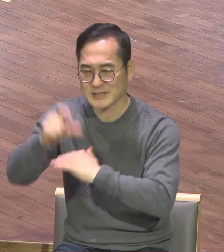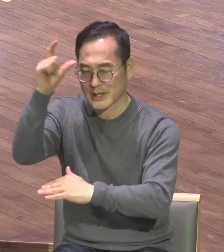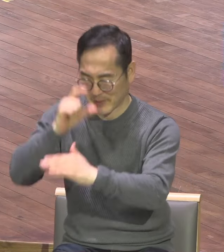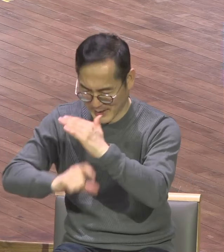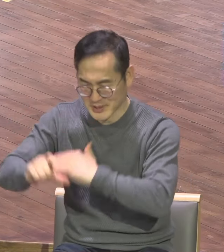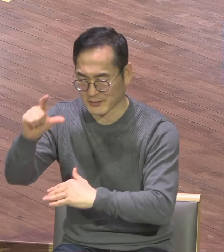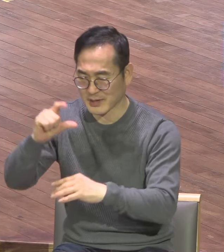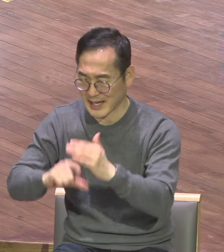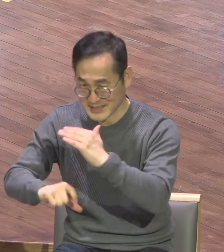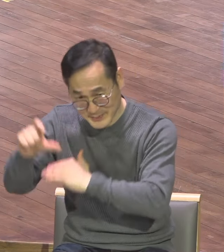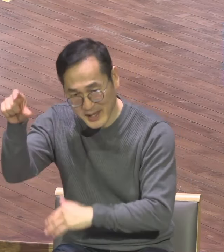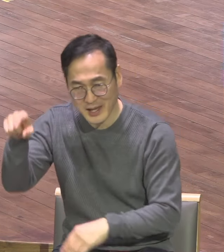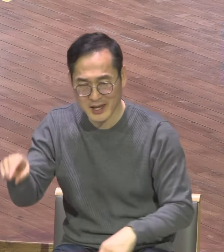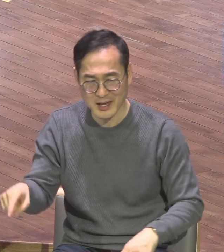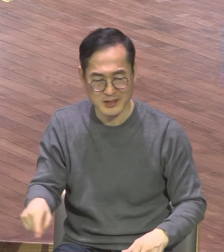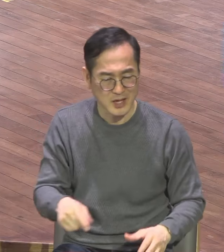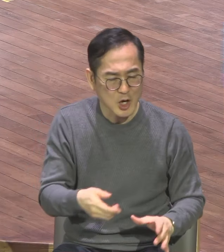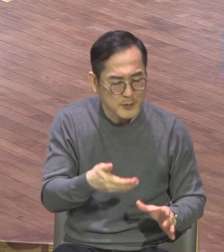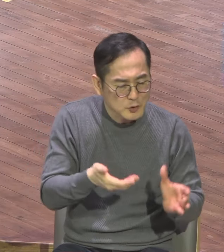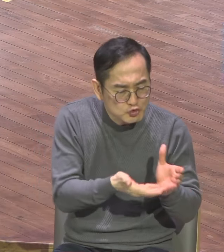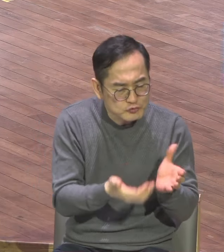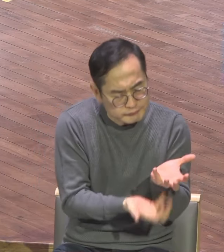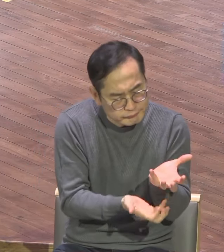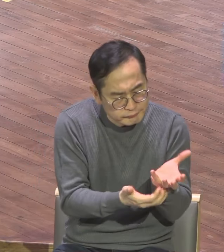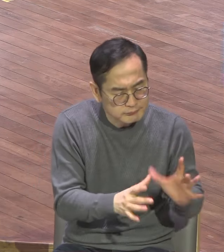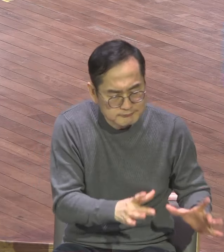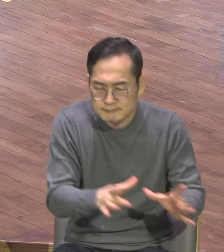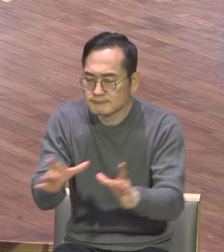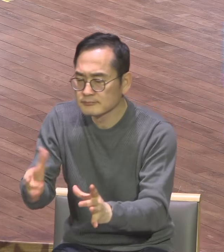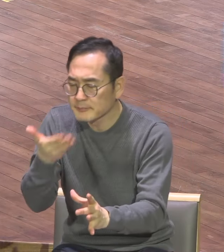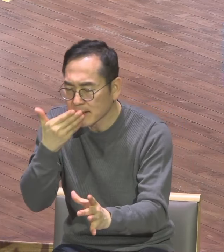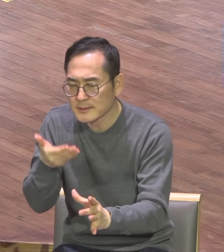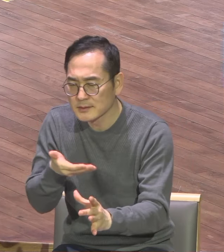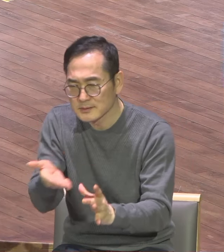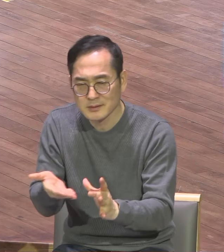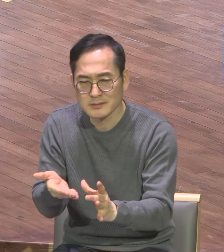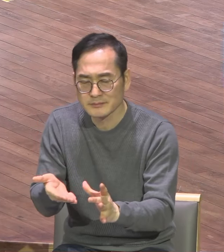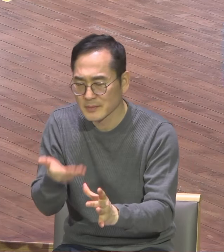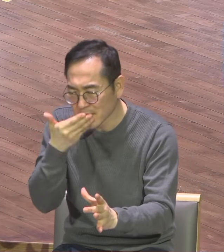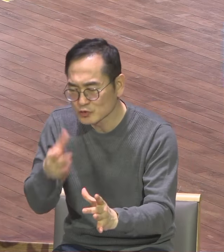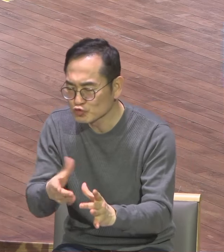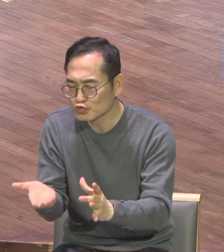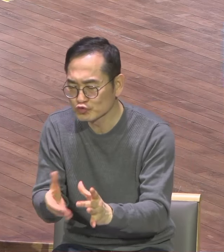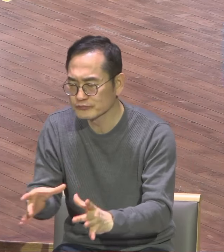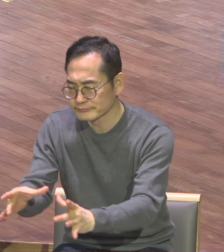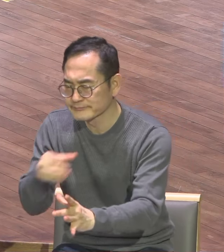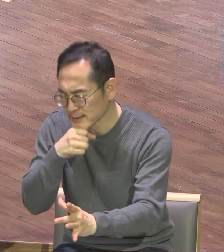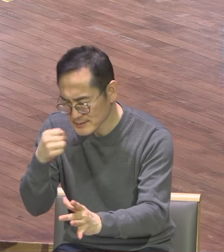밤새 술 마시다 얼마나 고생했습니까? 해장국 끓여주고 절대로 바가지